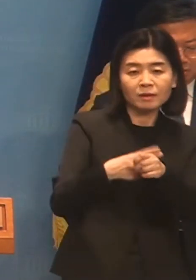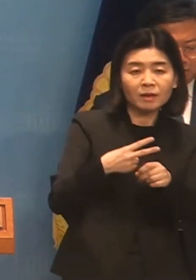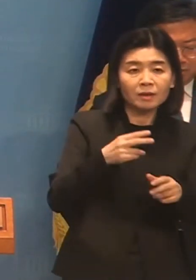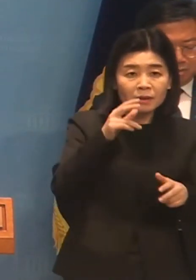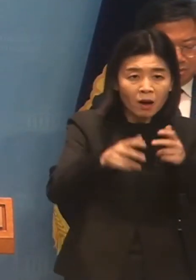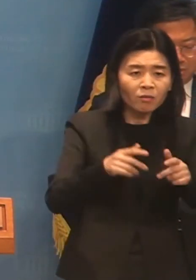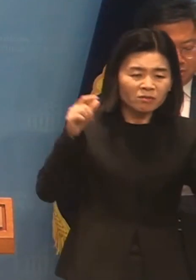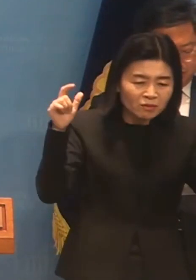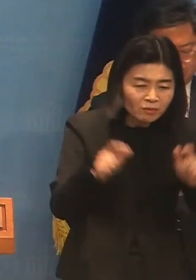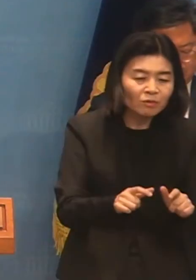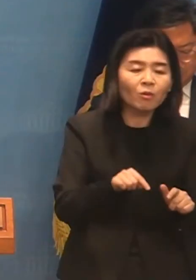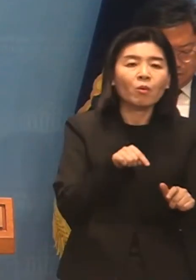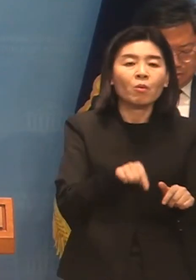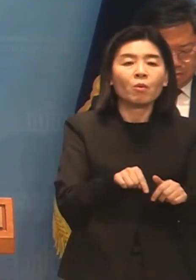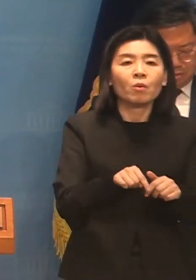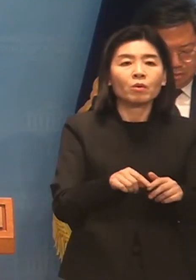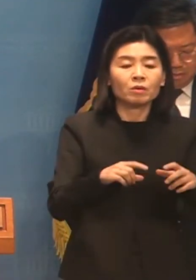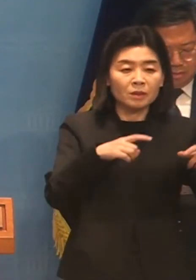대폭 축소되었고